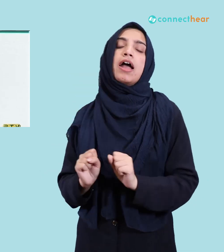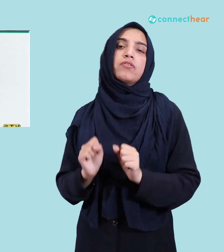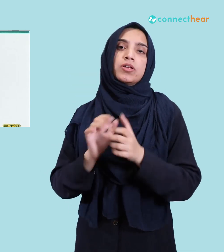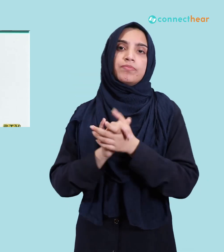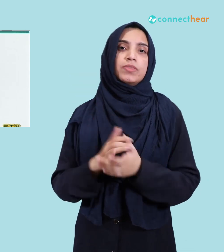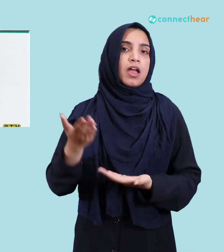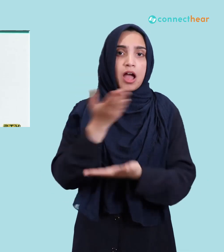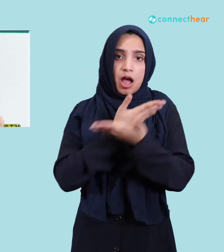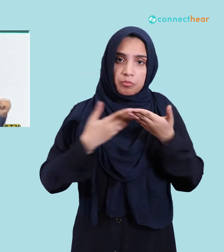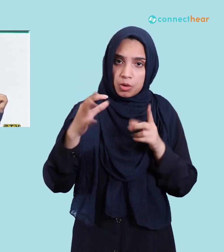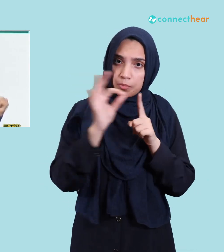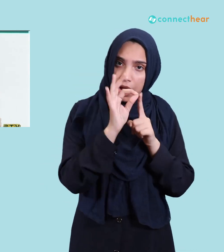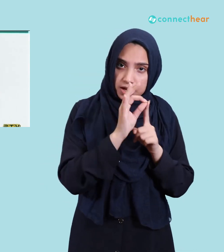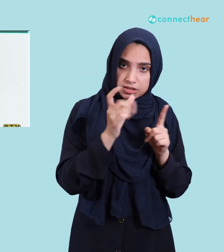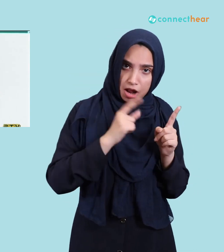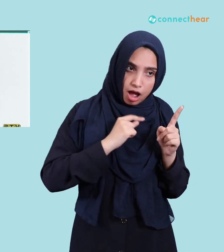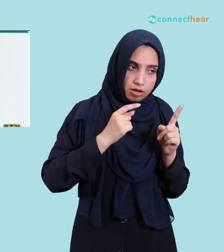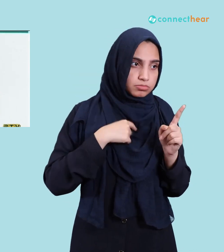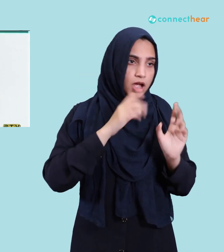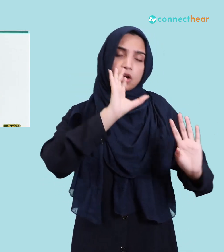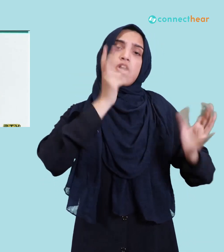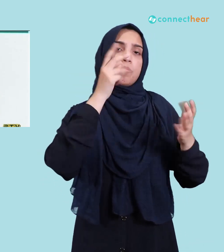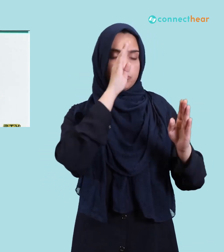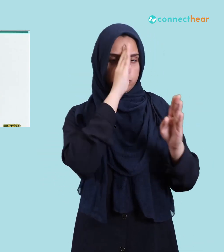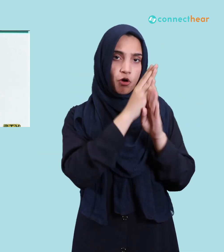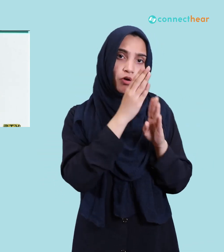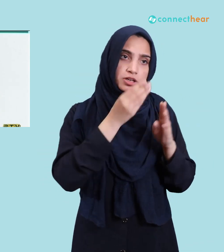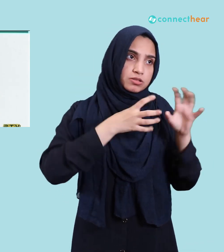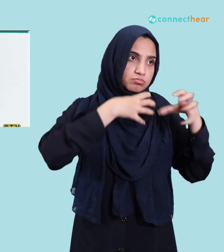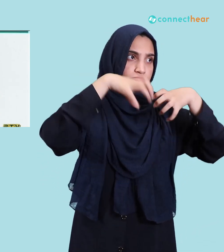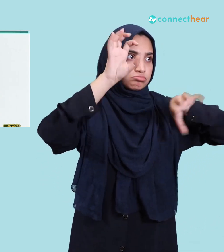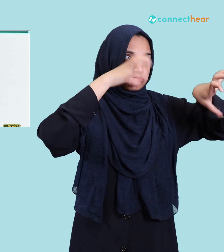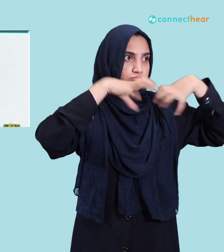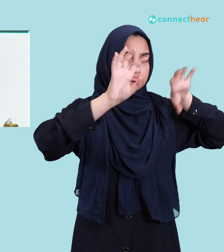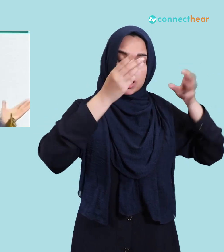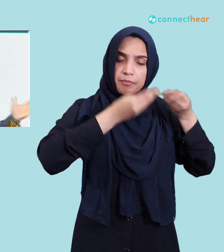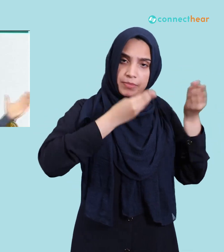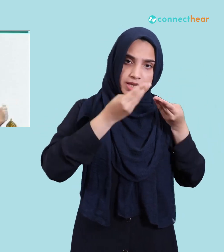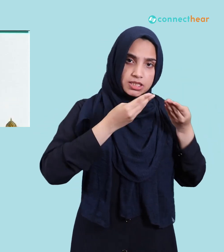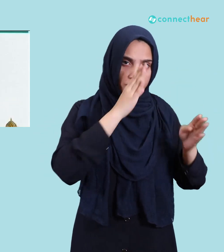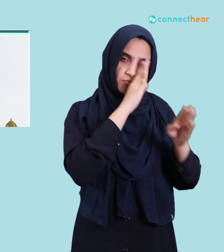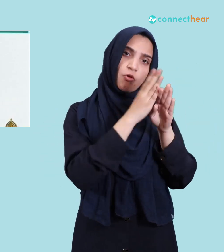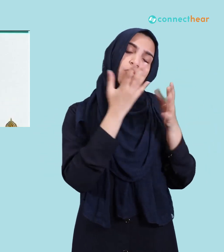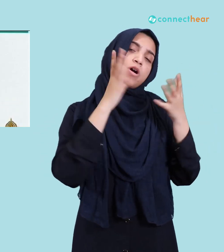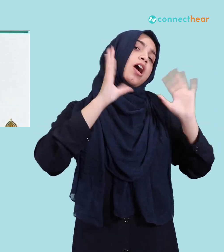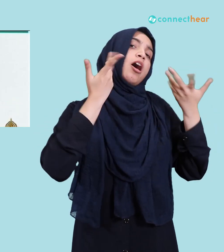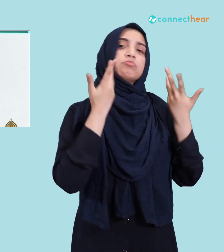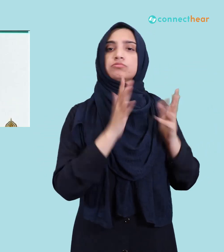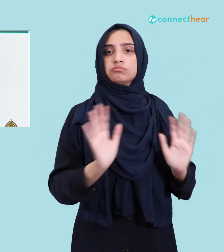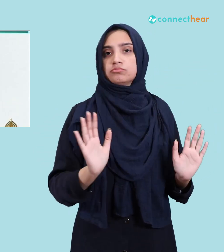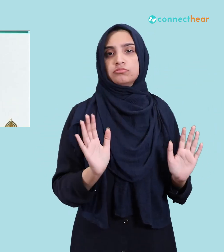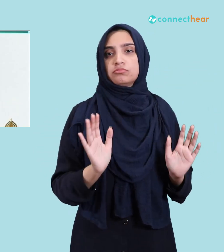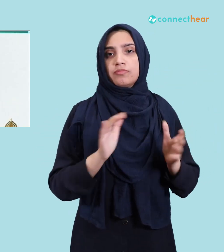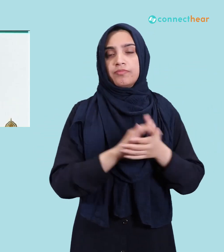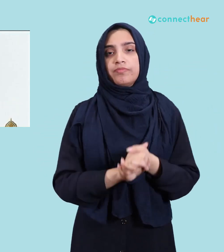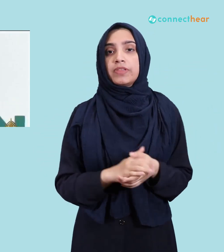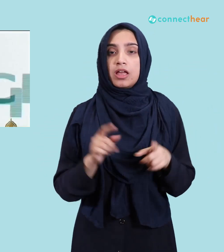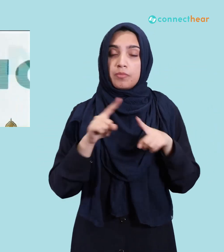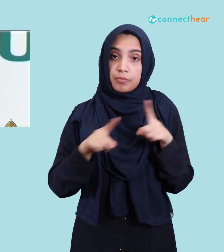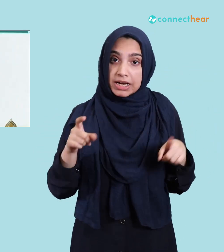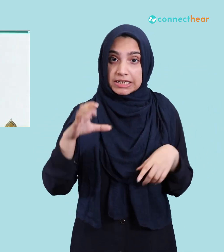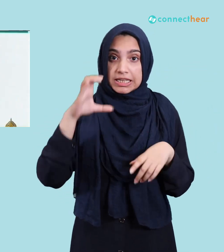نہیں دی. تو یہ جو رشا کئی کی جو انڈسٹریل اسٹیٹ جو اسپیشل اکنامک زون بن رہی ہے، اور وہ بھی سی پیک کے